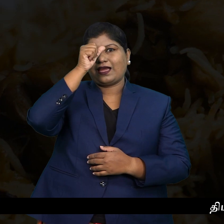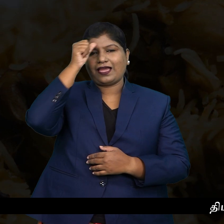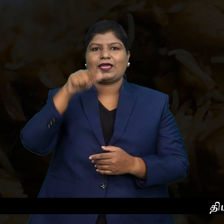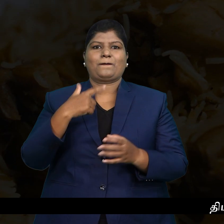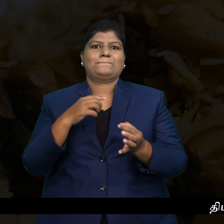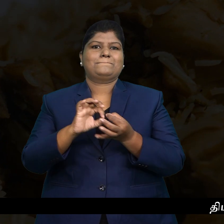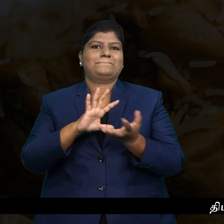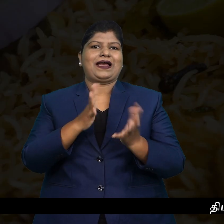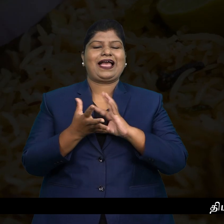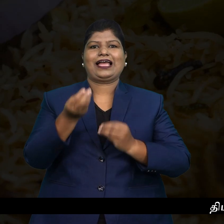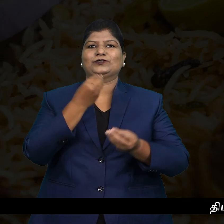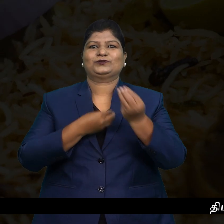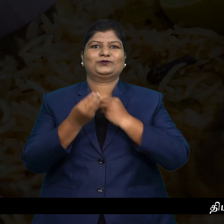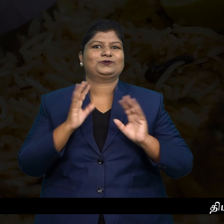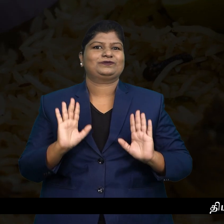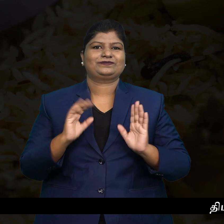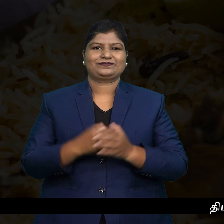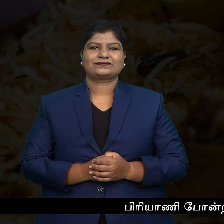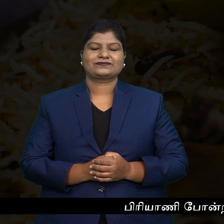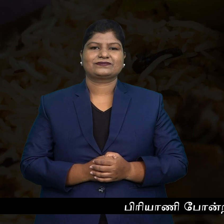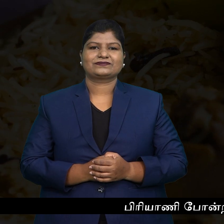பல பொருட்கள் தேவை.